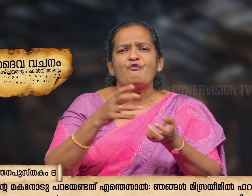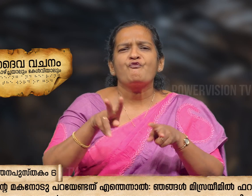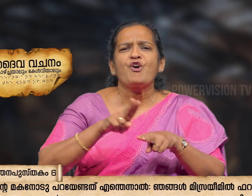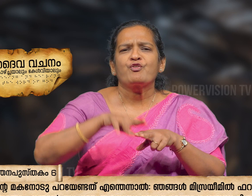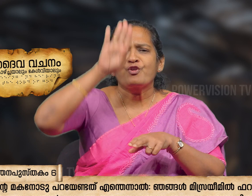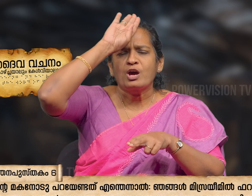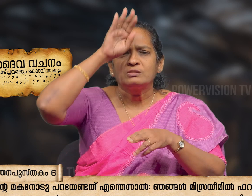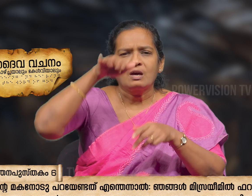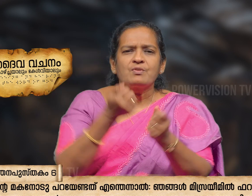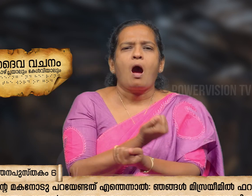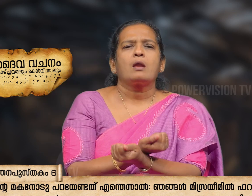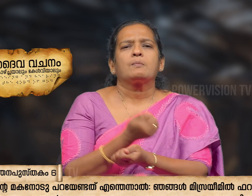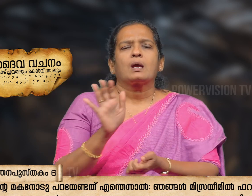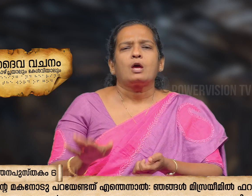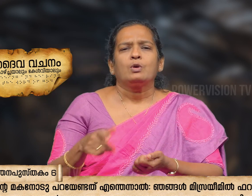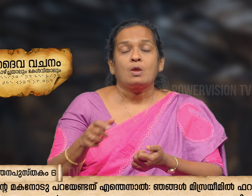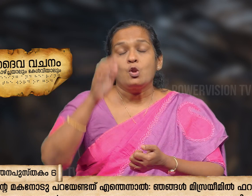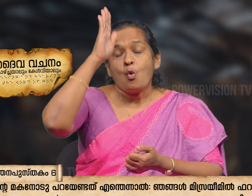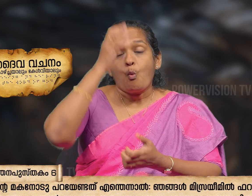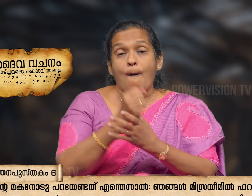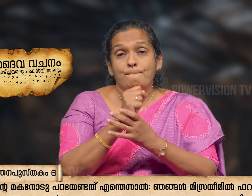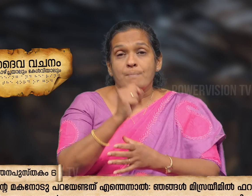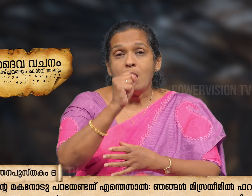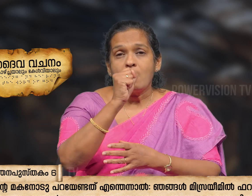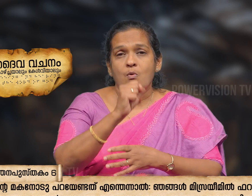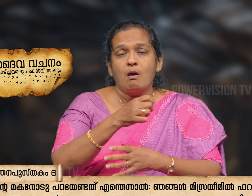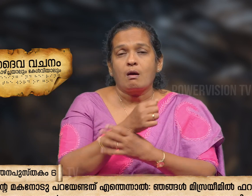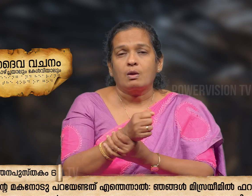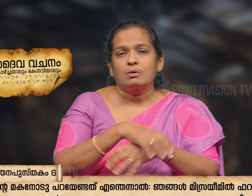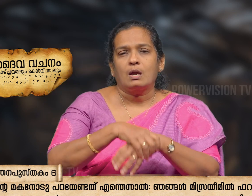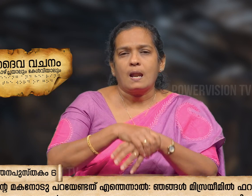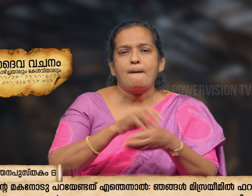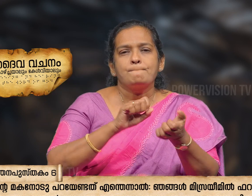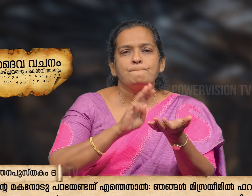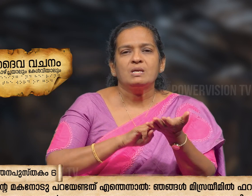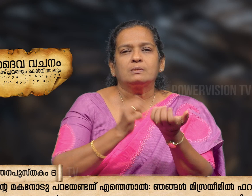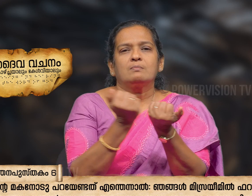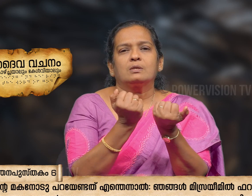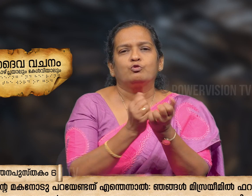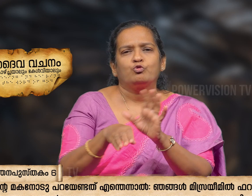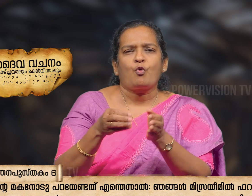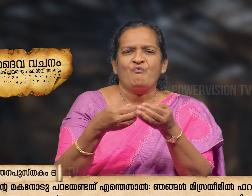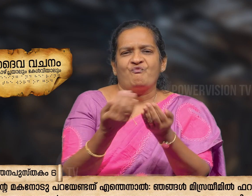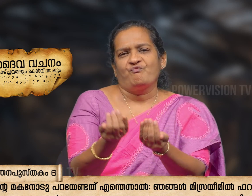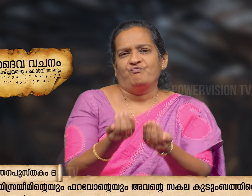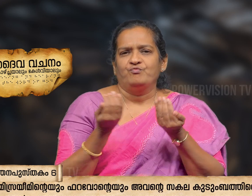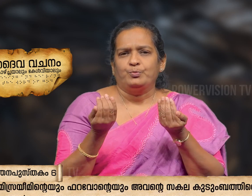അടിമകളായിരുന്നു, എന്നാൽ യഹോവ ബലമുള്ള കൈകൊണ്ട് ഞങ്ങളെ മിസ്രയീമിൽ നിന്ന് പുറപ്പെടുവിച്ചു.